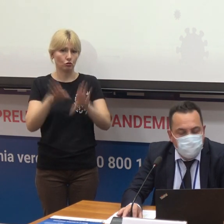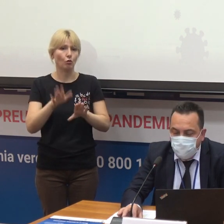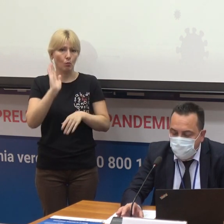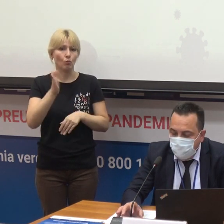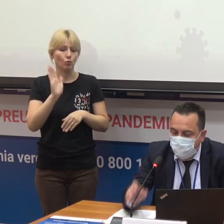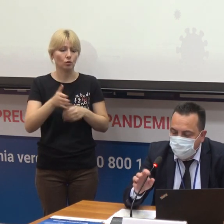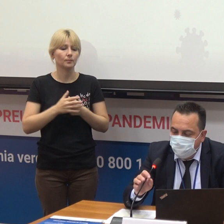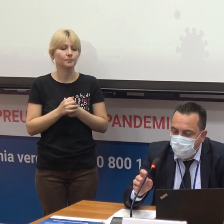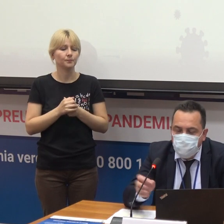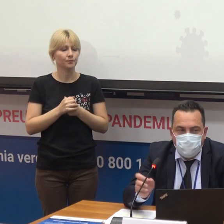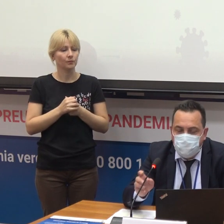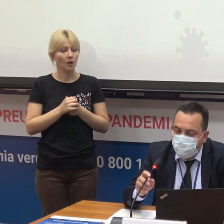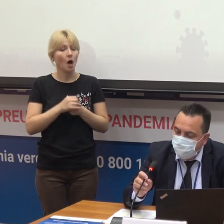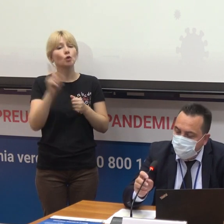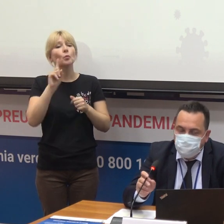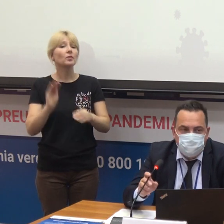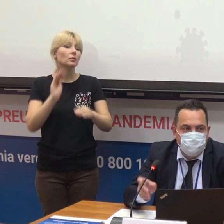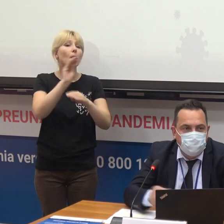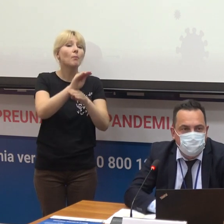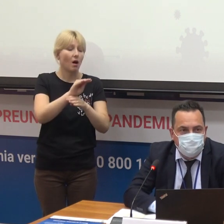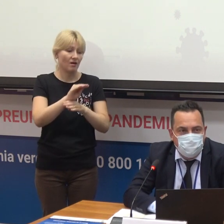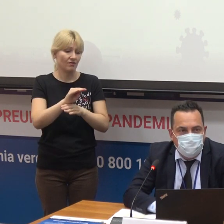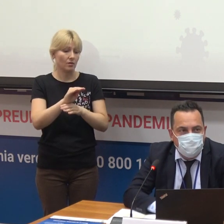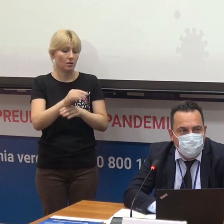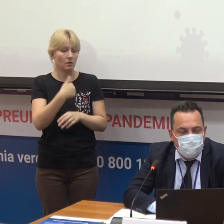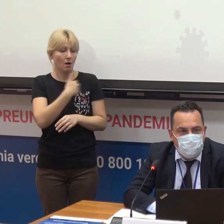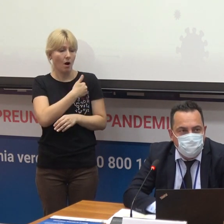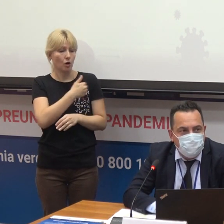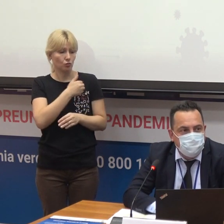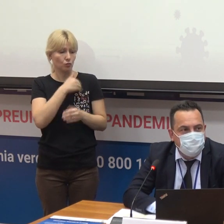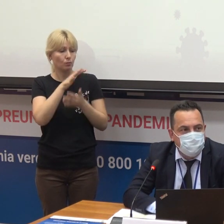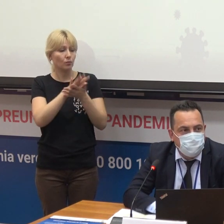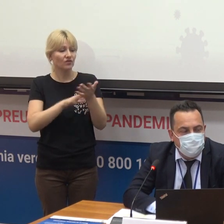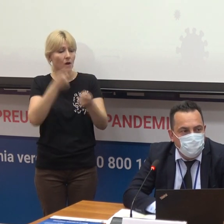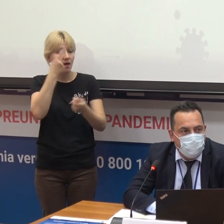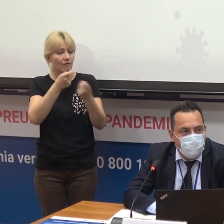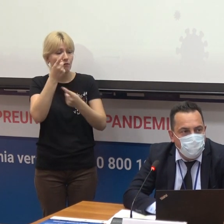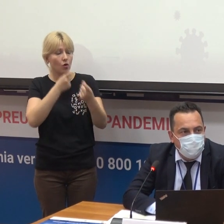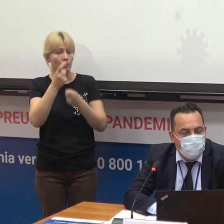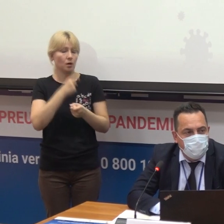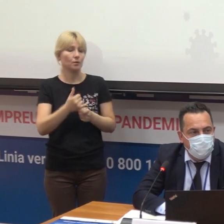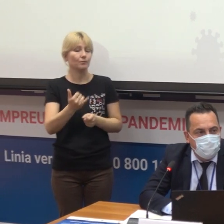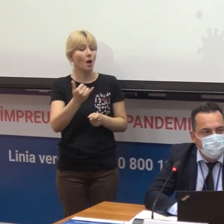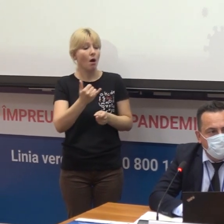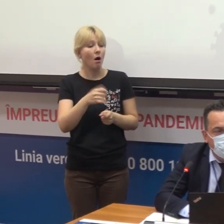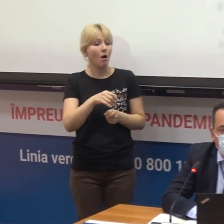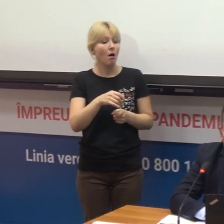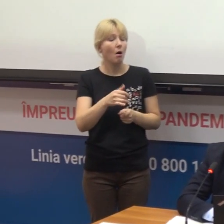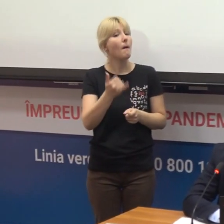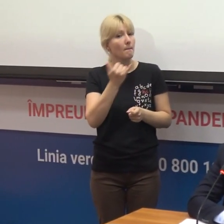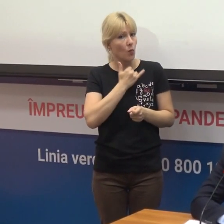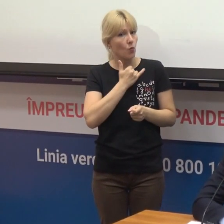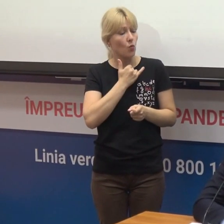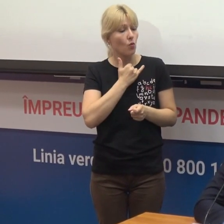Mă completați? Deci, ca completare, aș fi vrut să vin cu următoarea informație. De fapt, noi nu